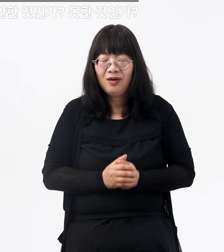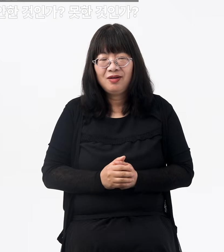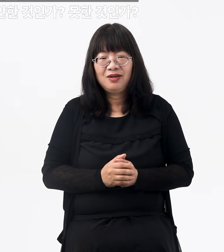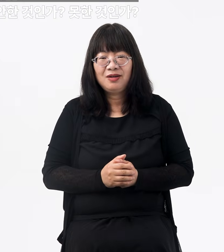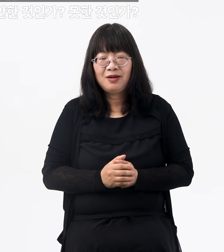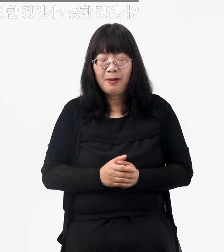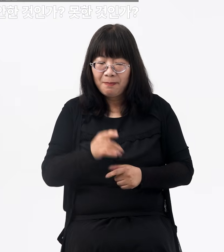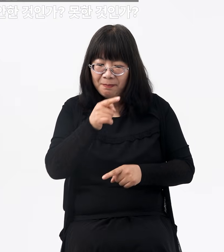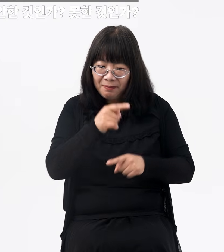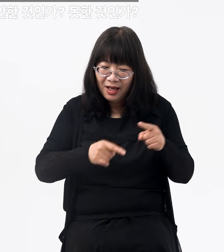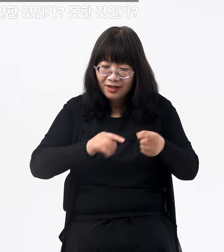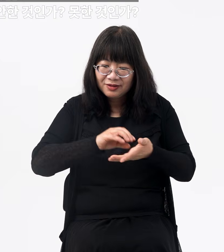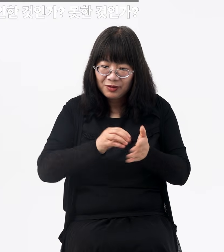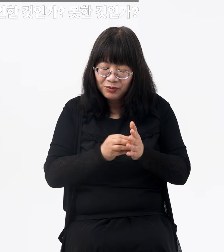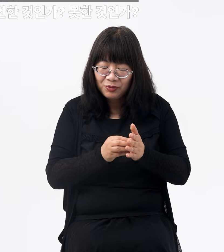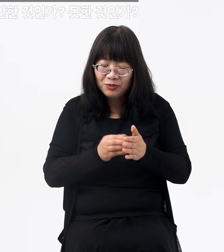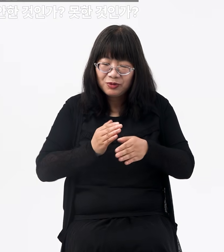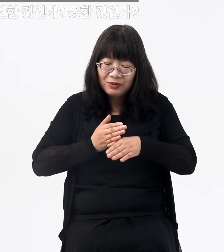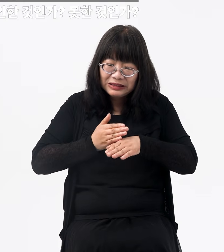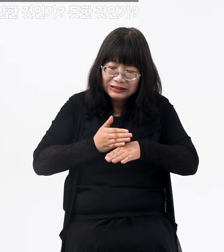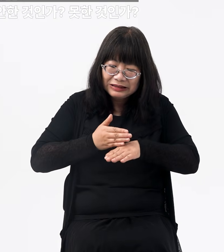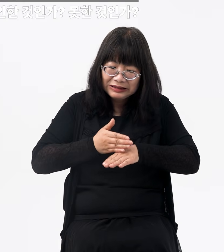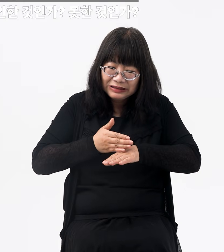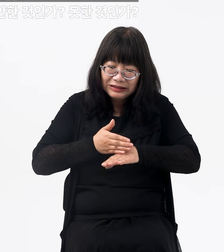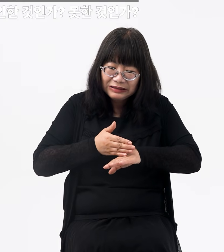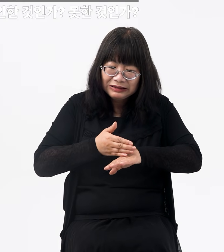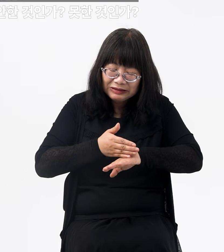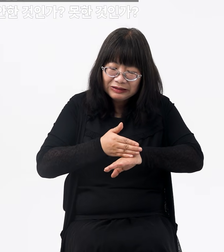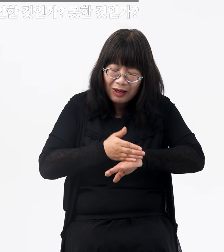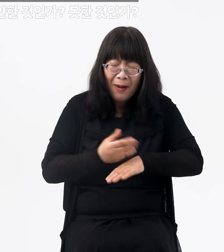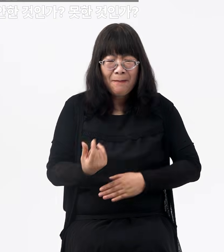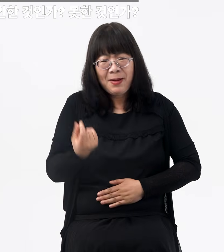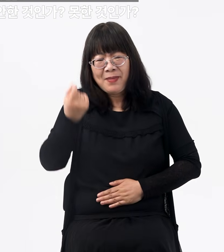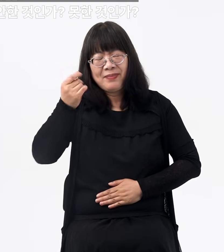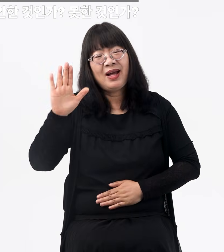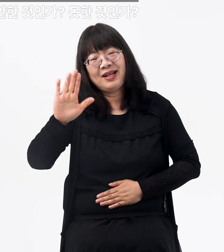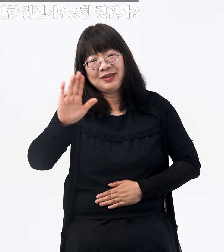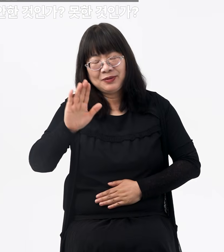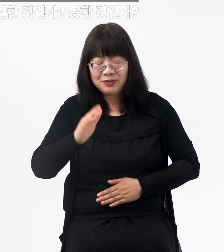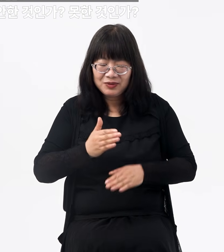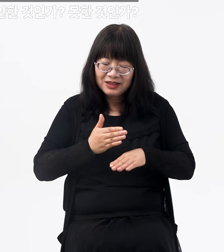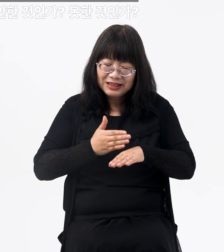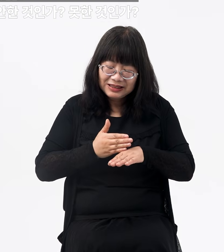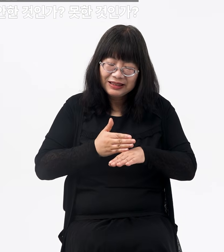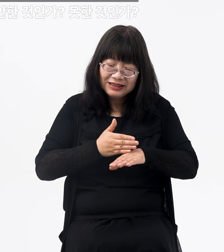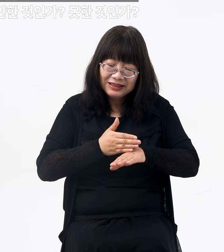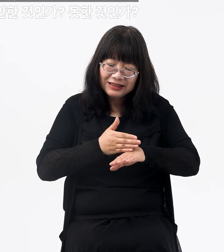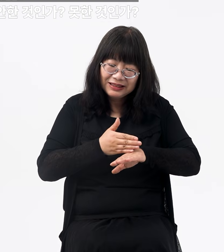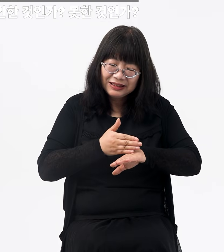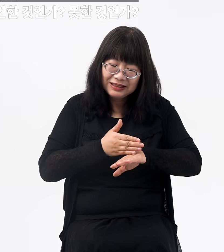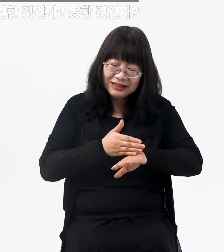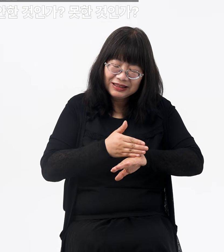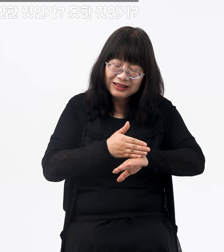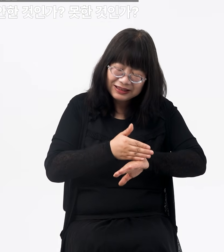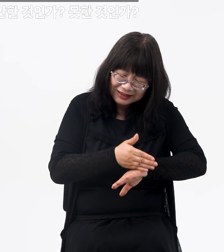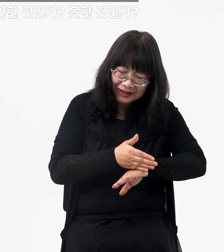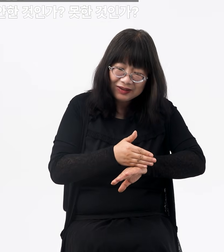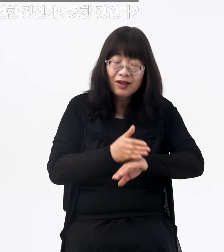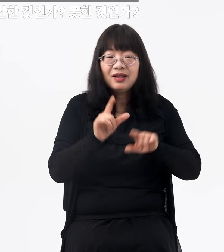오히려 유익될 때가 훨씬 많습니다. 그런 문명의 이익이 디지털화되는